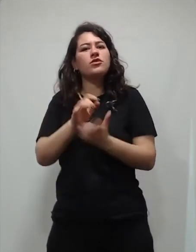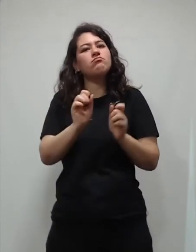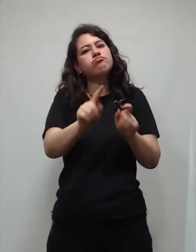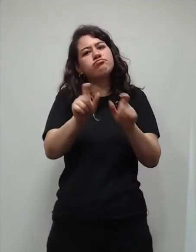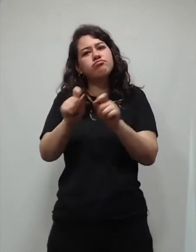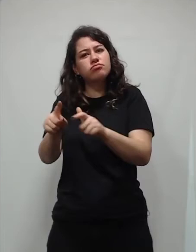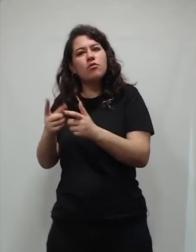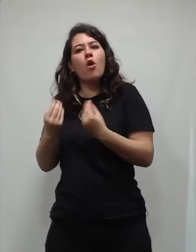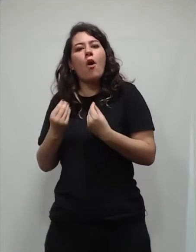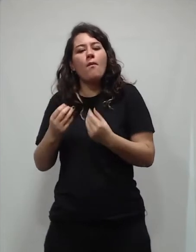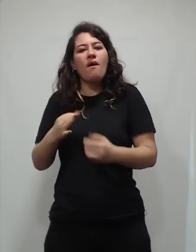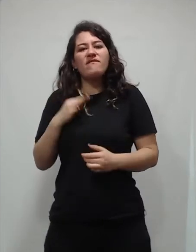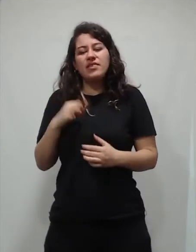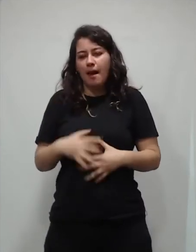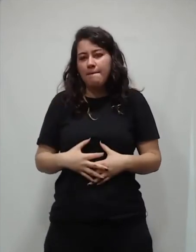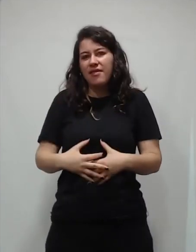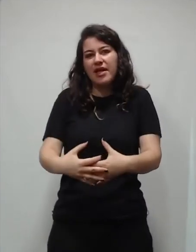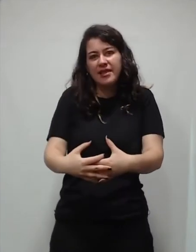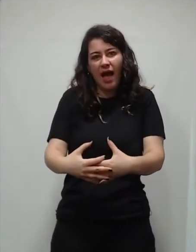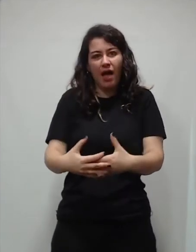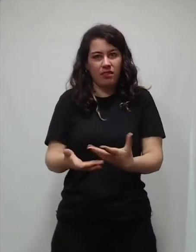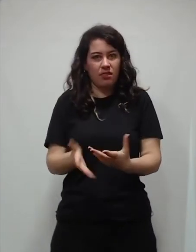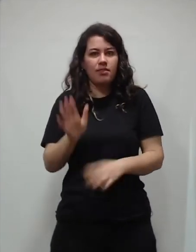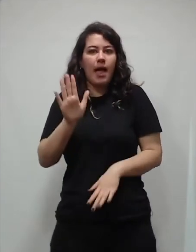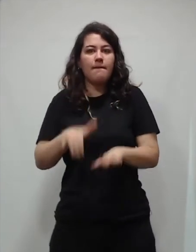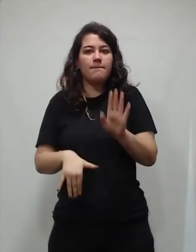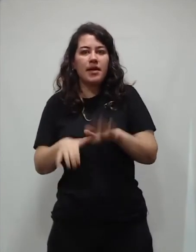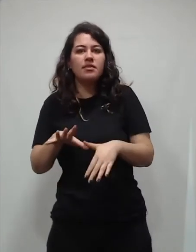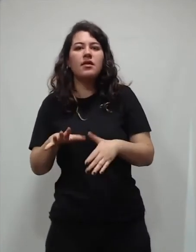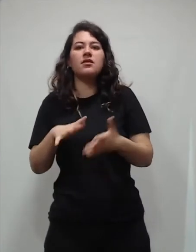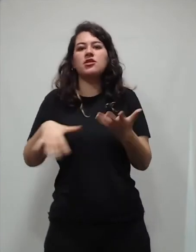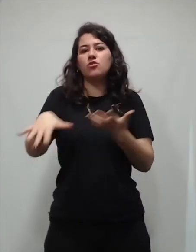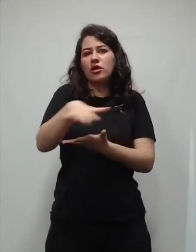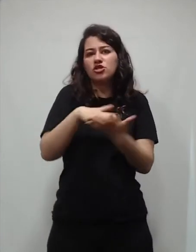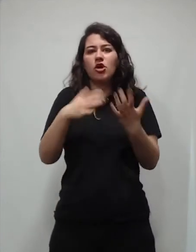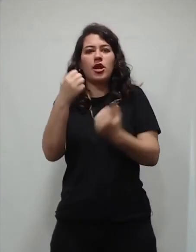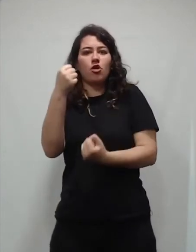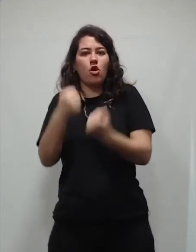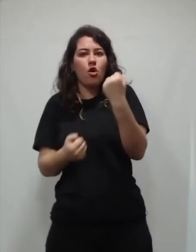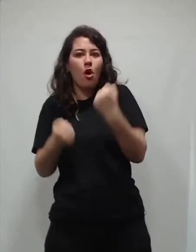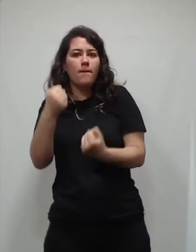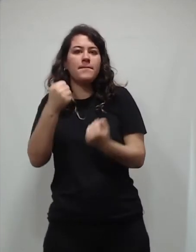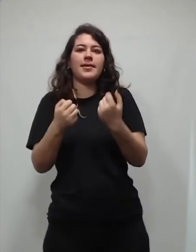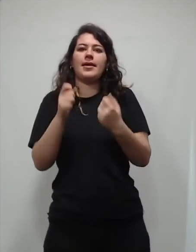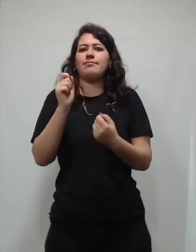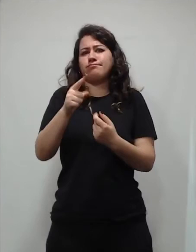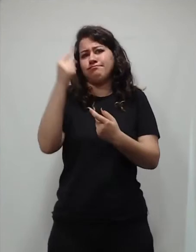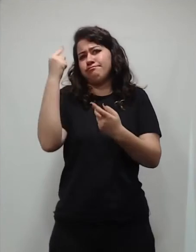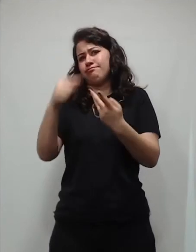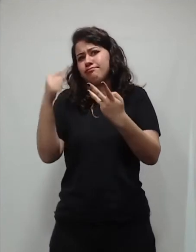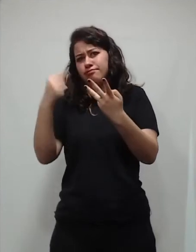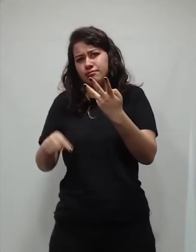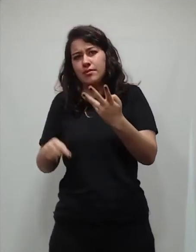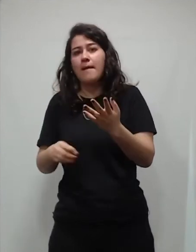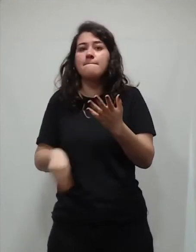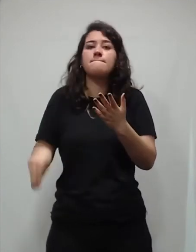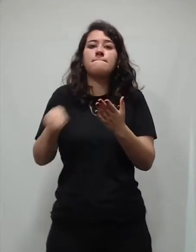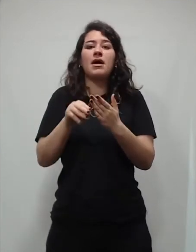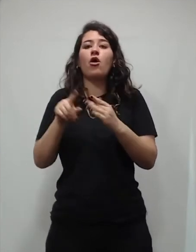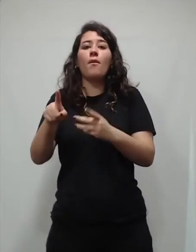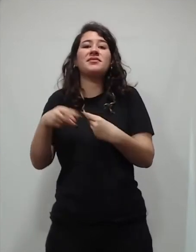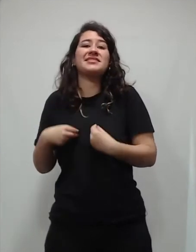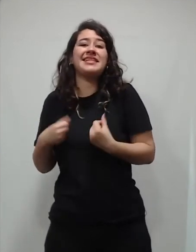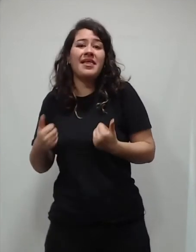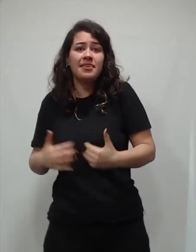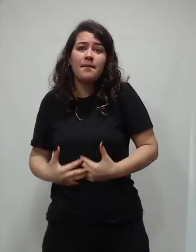situación de maternidad, nuestras circunstancias estructurales, económicas, ¿no? Etcétera, y también